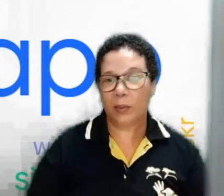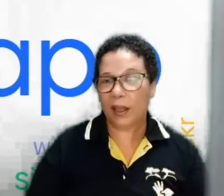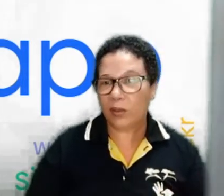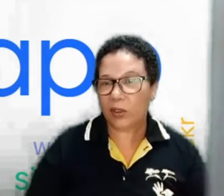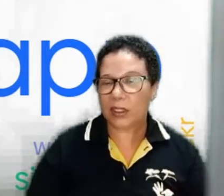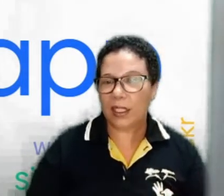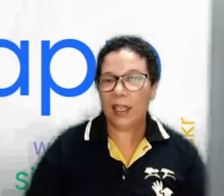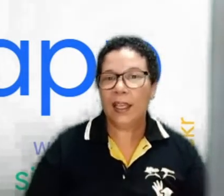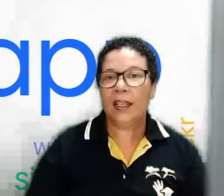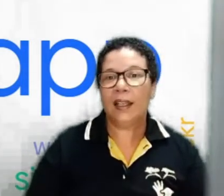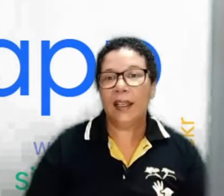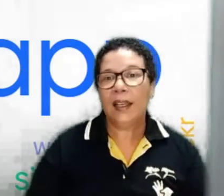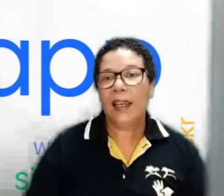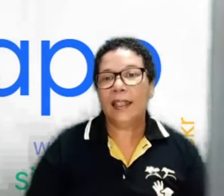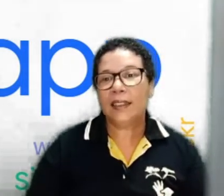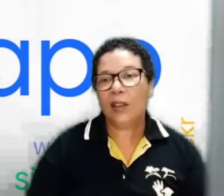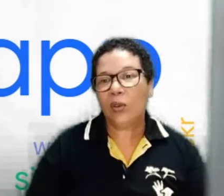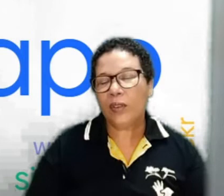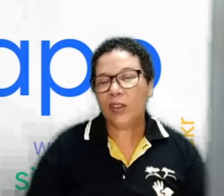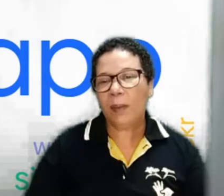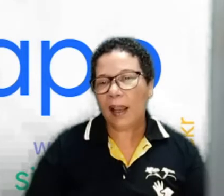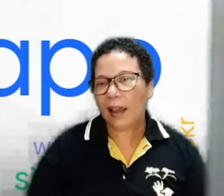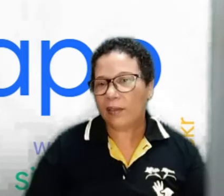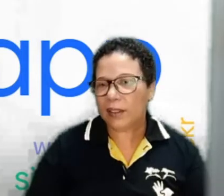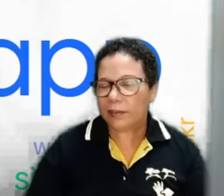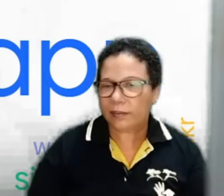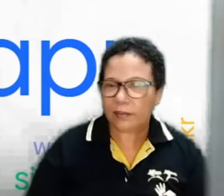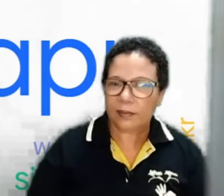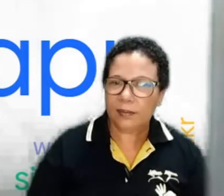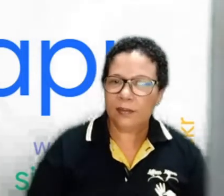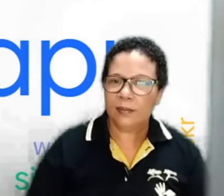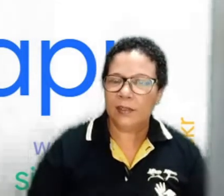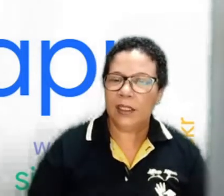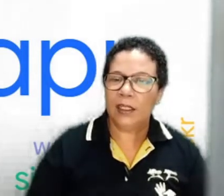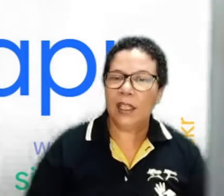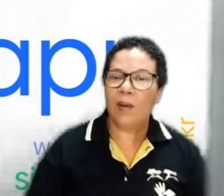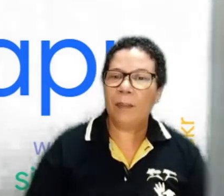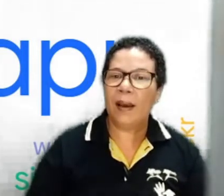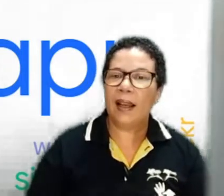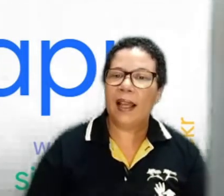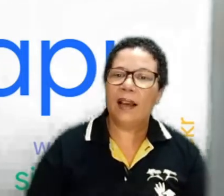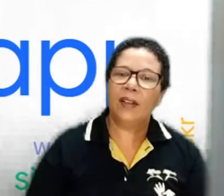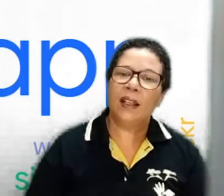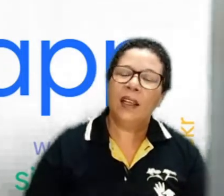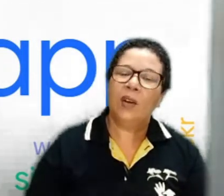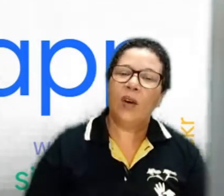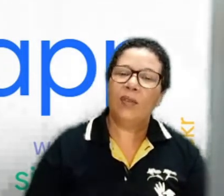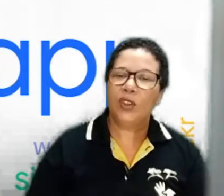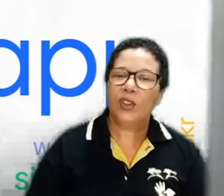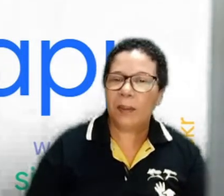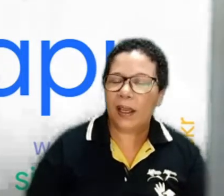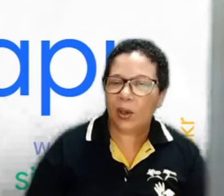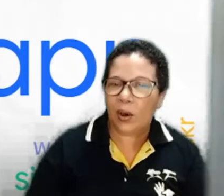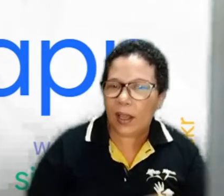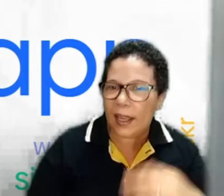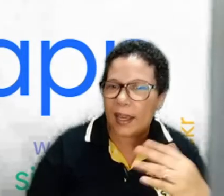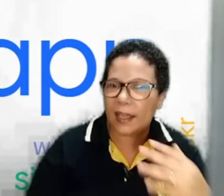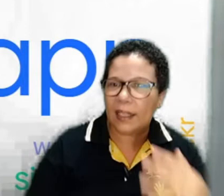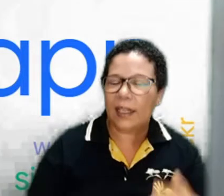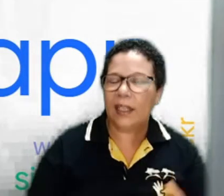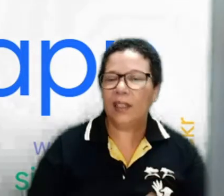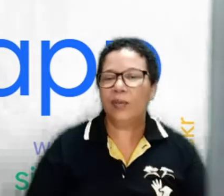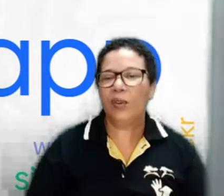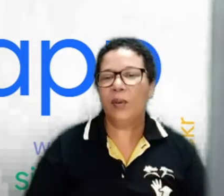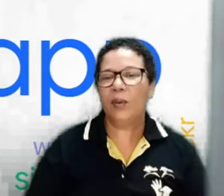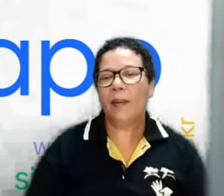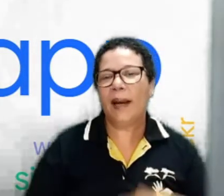aparecendo para você, né, essa nuvem de palavras. Então, a palavra com a fonte maior é aquela